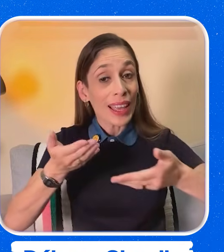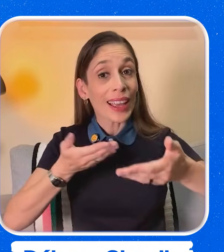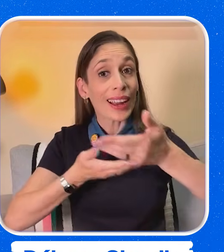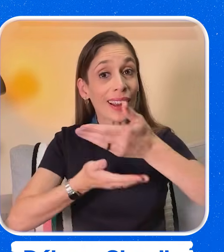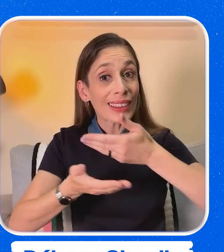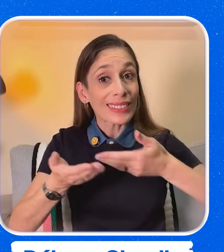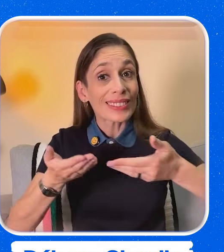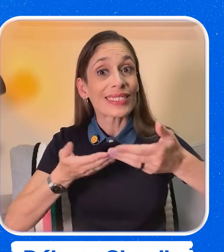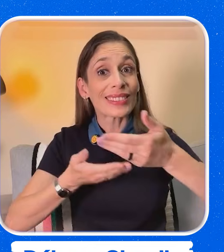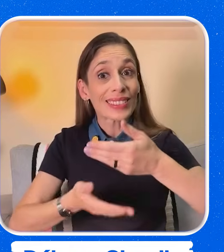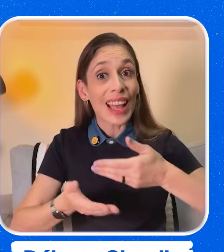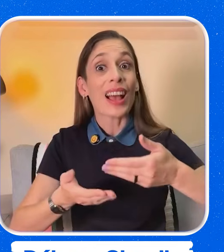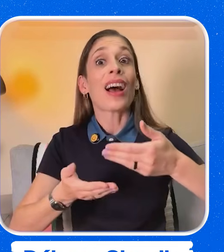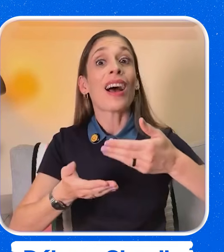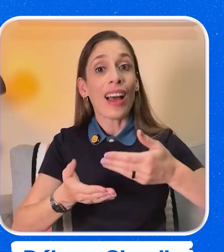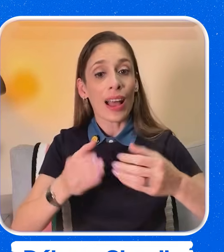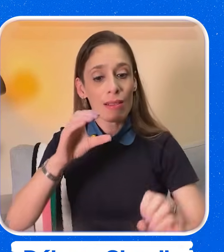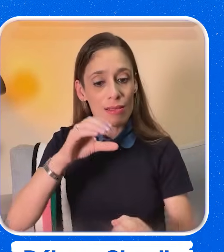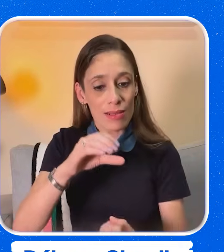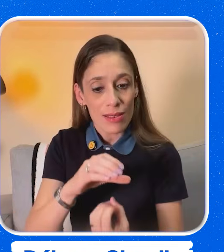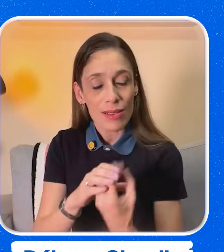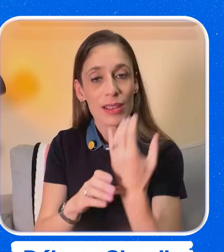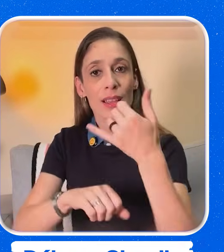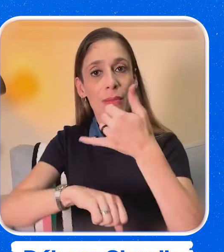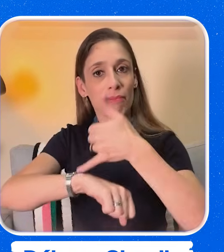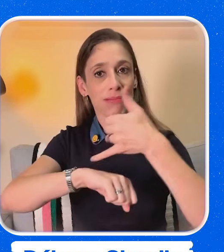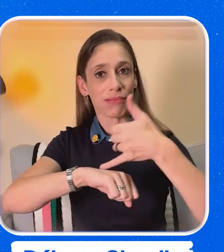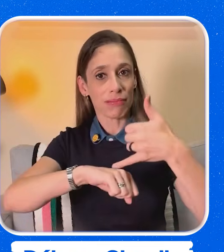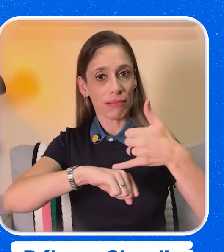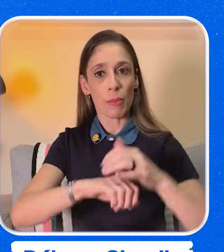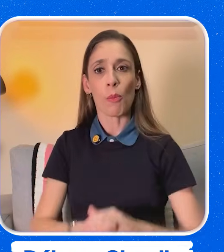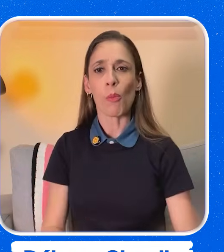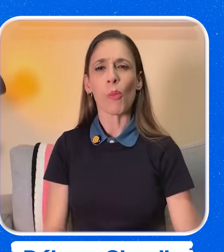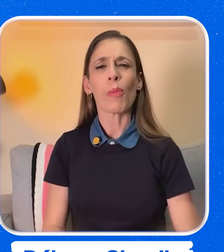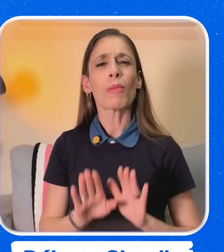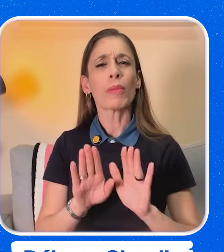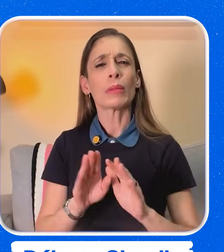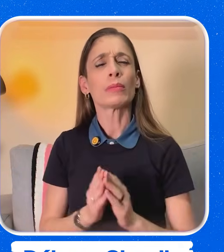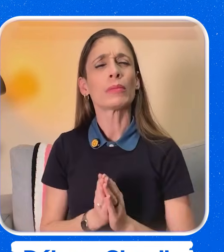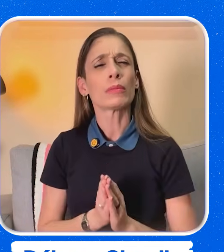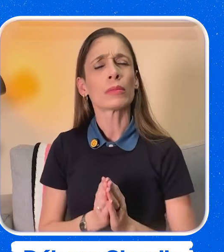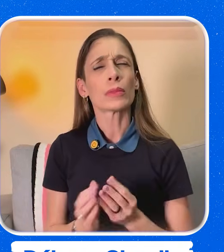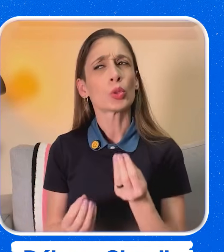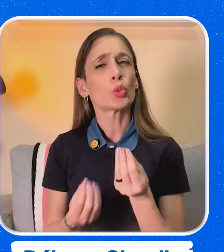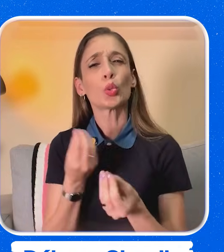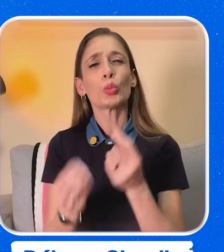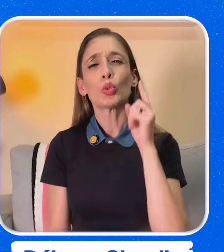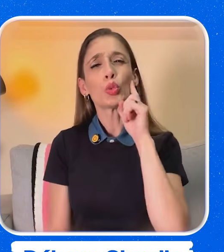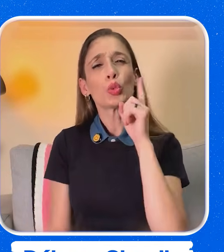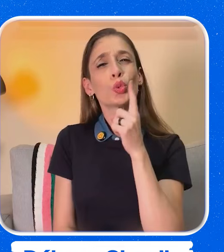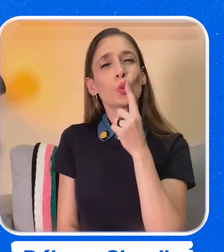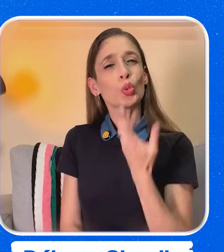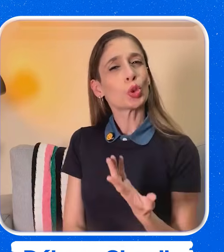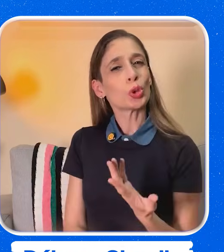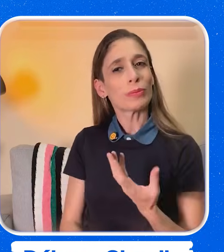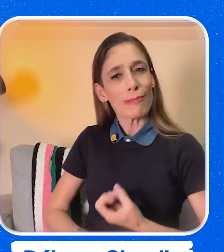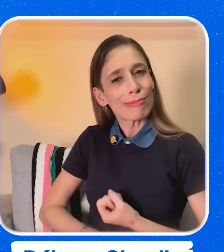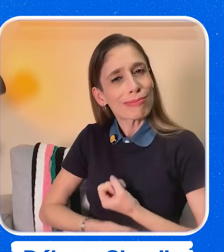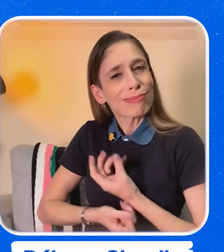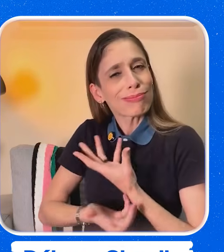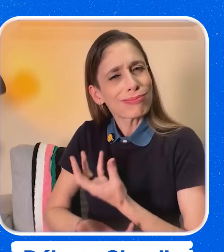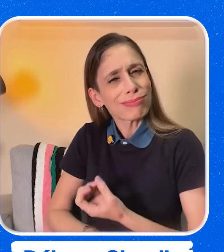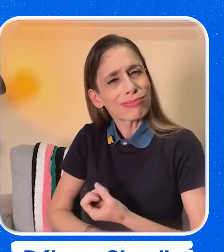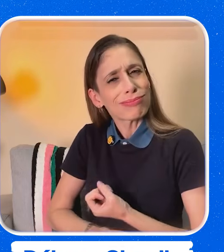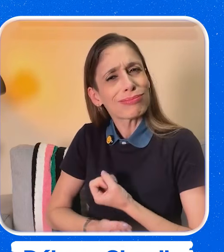pele. Mas como é que fica a questão das pessoas surdas, que chegam com suas demandas, que chegam com suas vontades, com seus